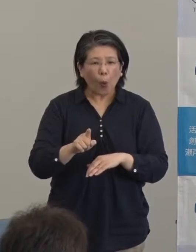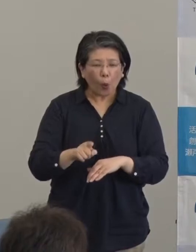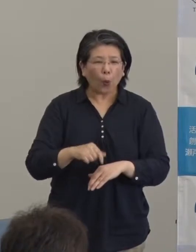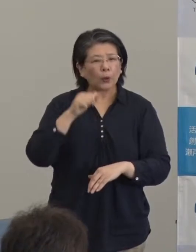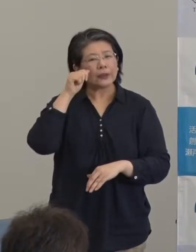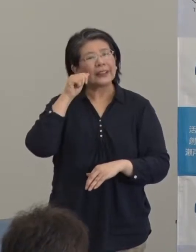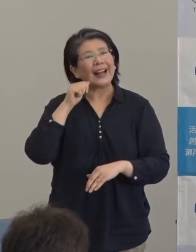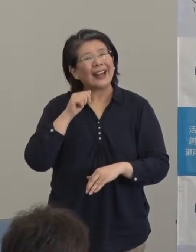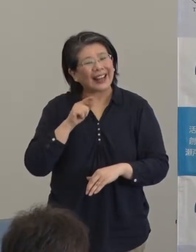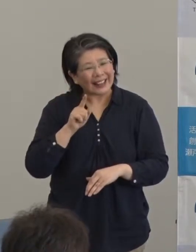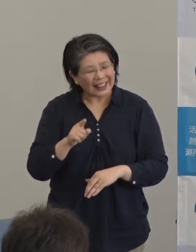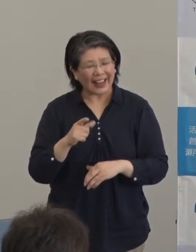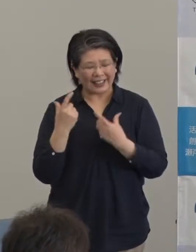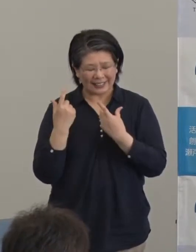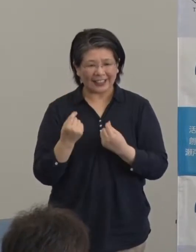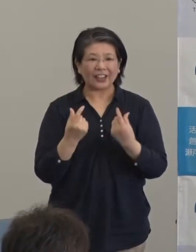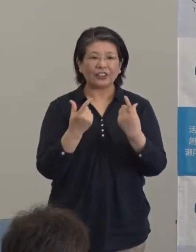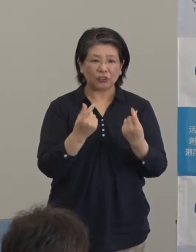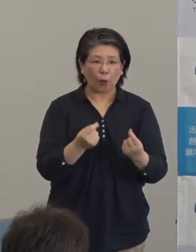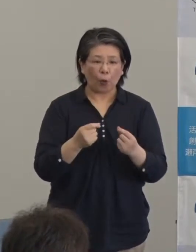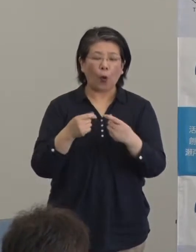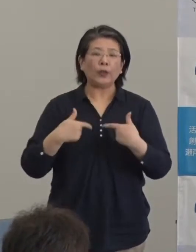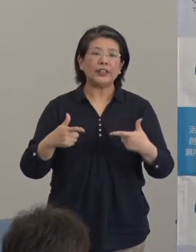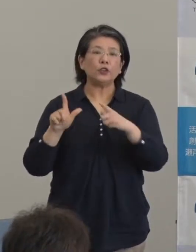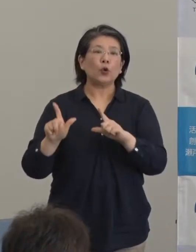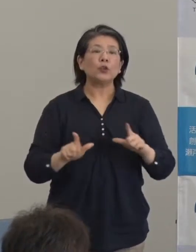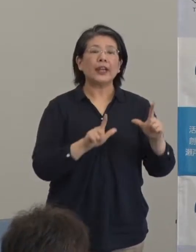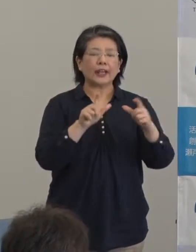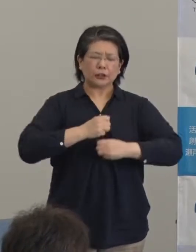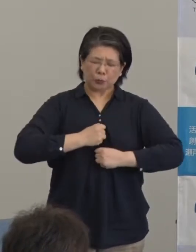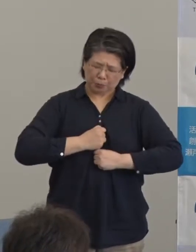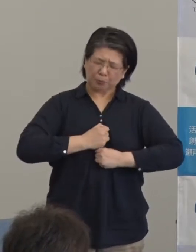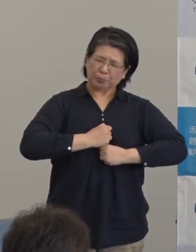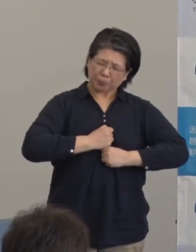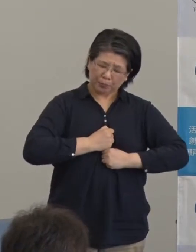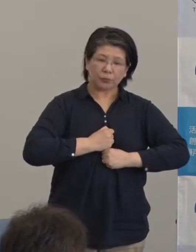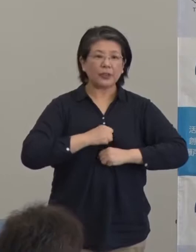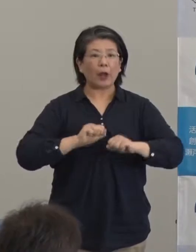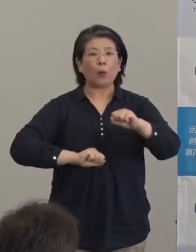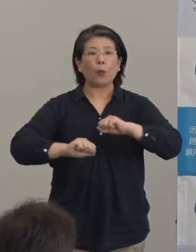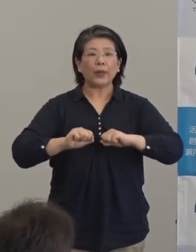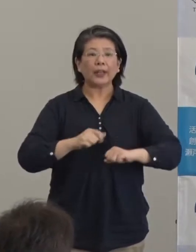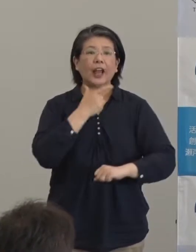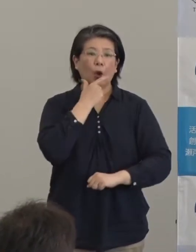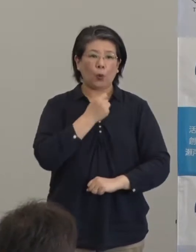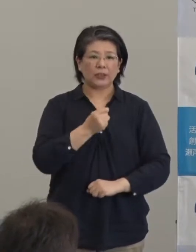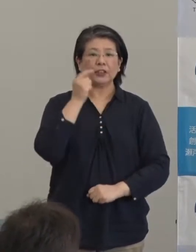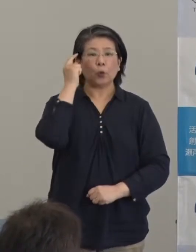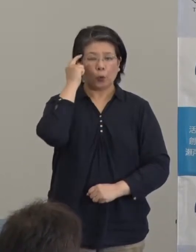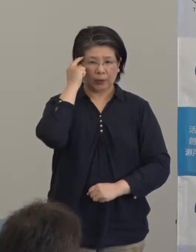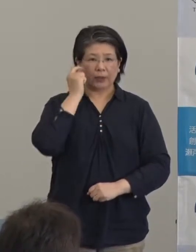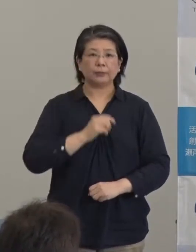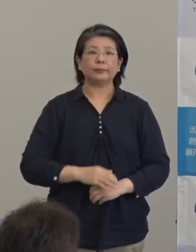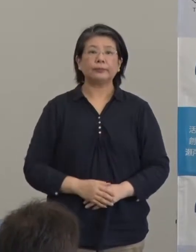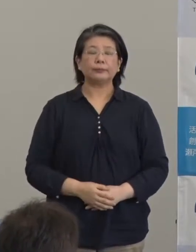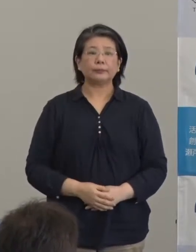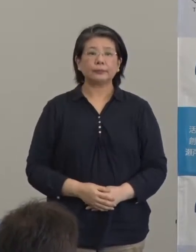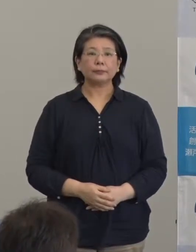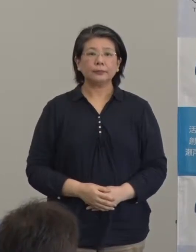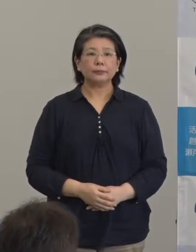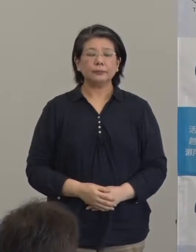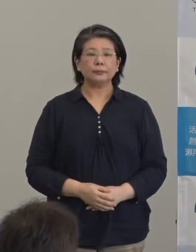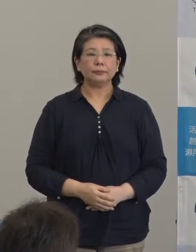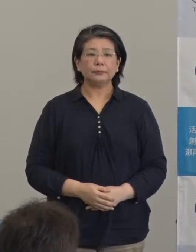して、しっかりと日常生活を注意をしながら行っていただきたいというふうに思っておるところでございます。